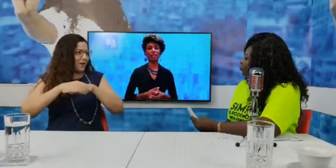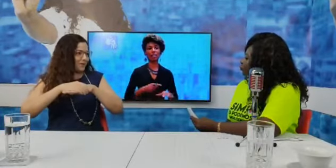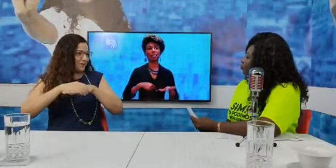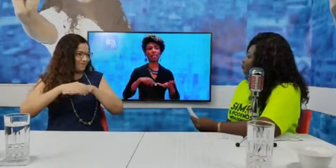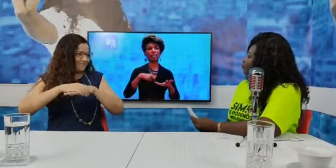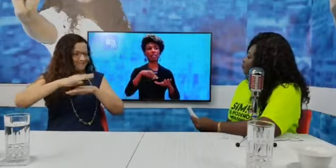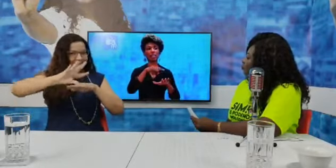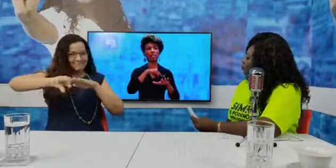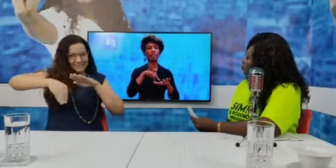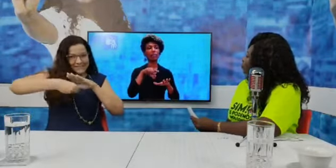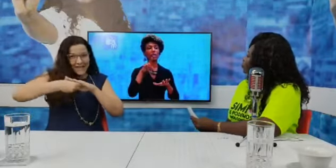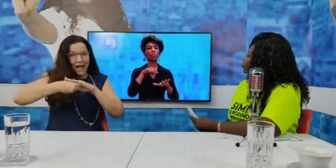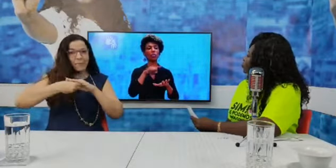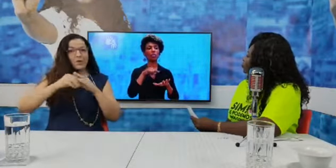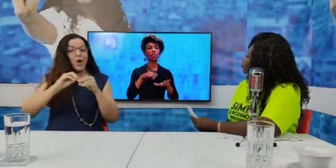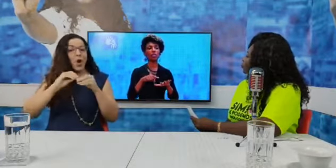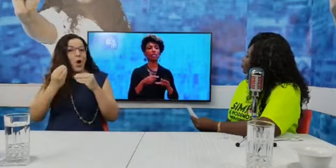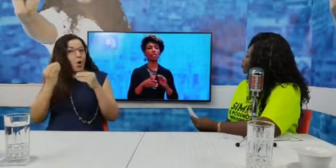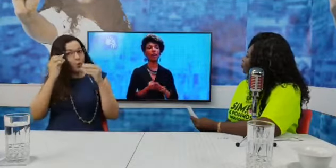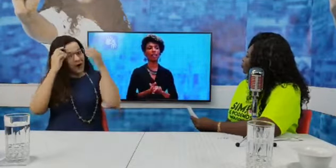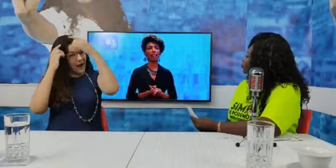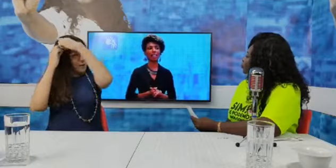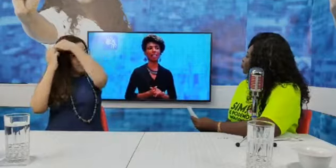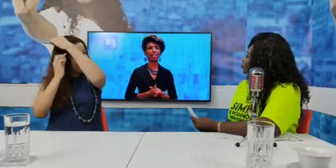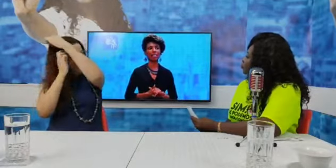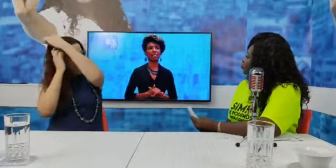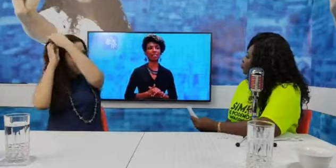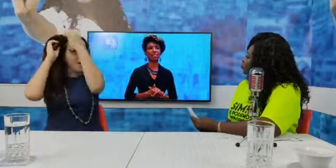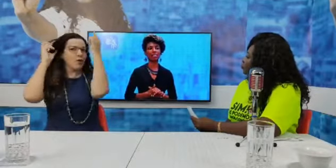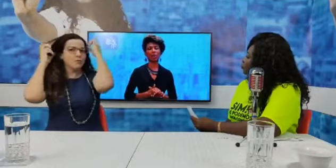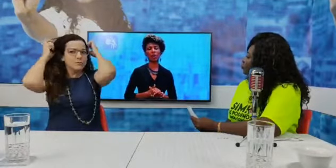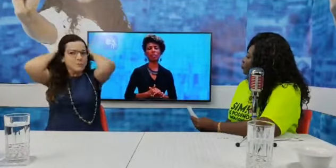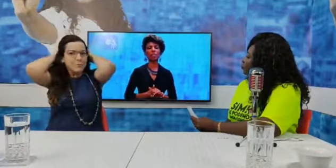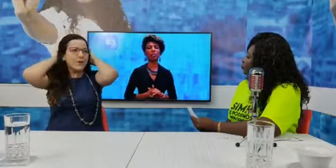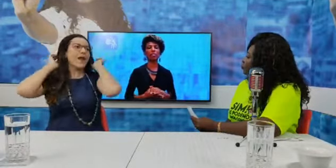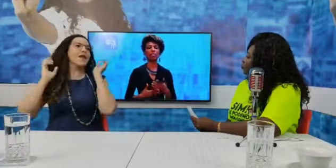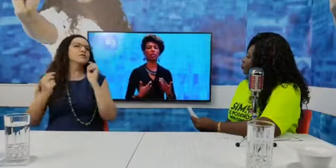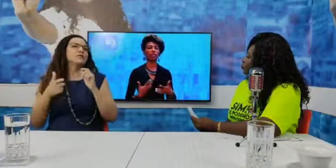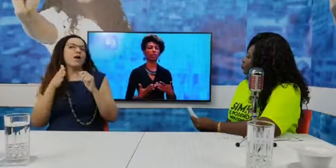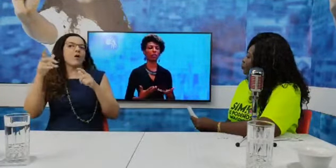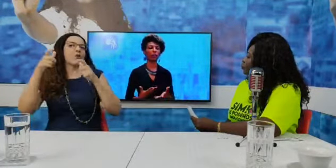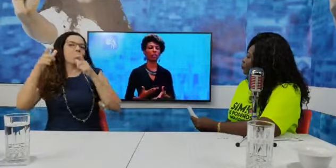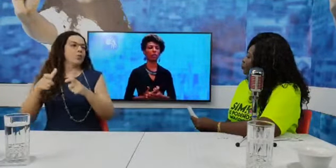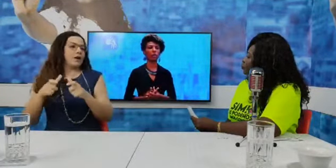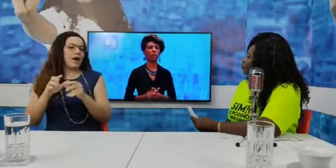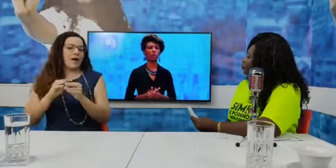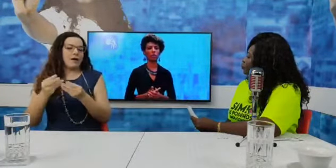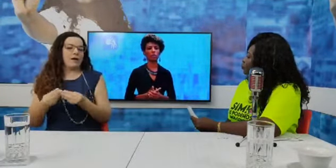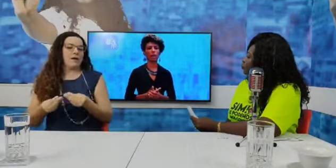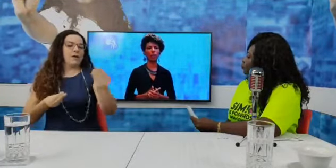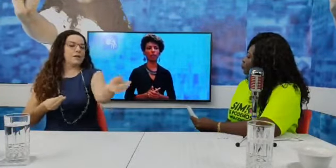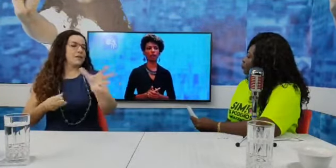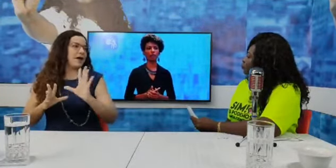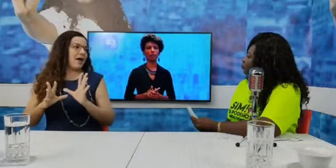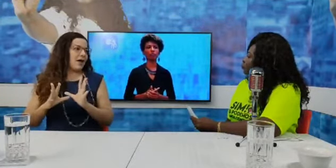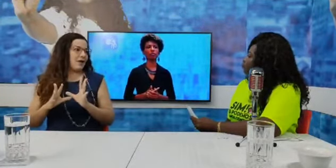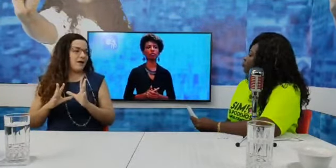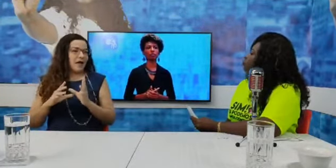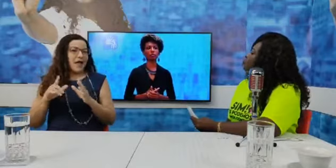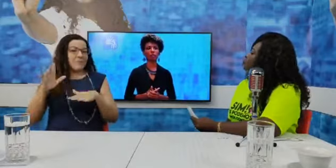simular o desenho da mão e o X e guardar. Ou até mesmo dentro, em alguma parte do corpo, como no